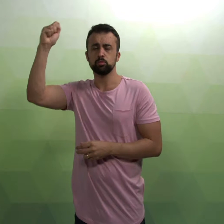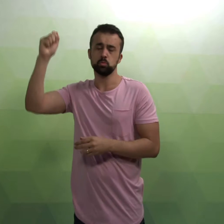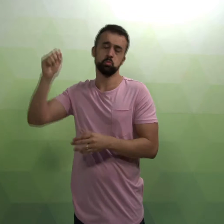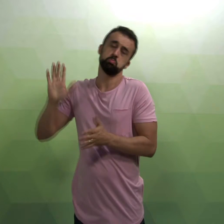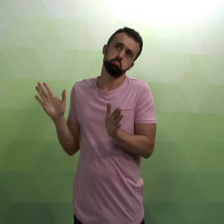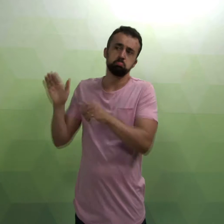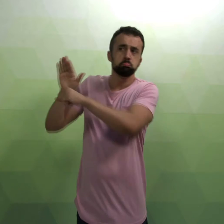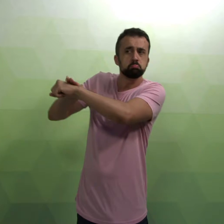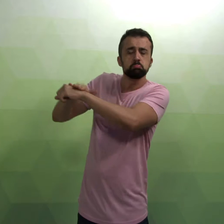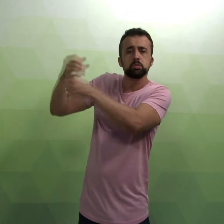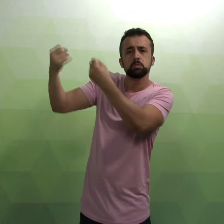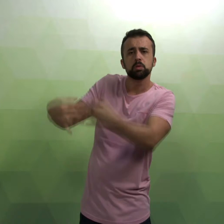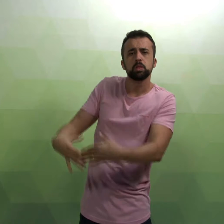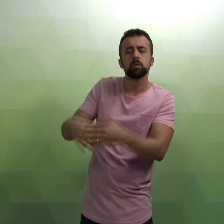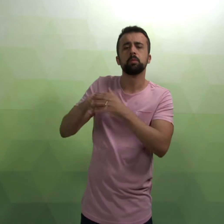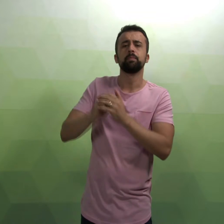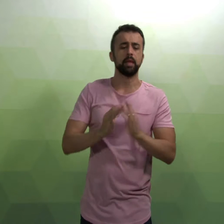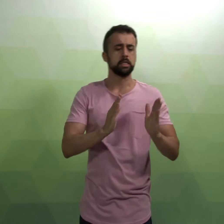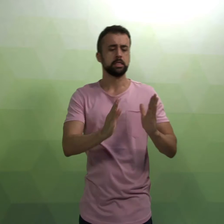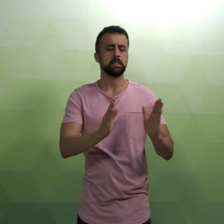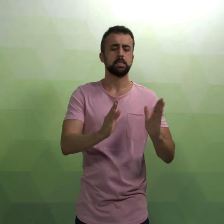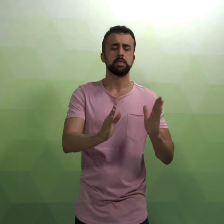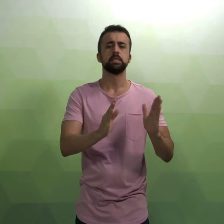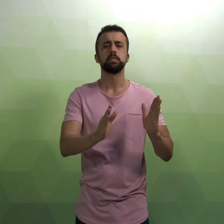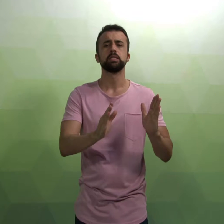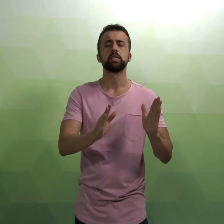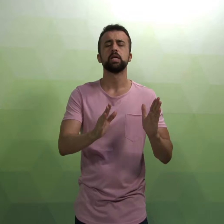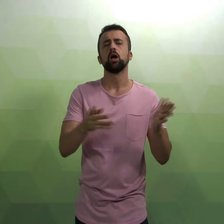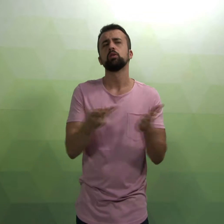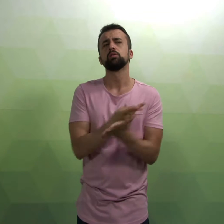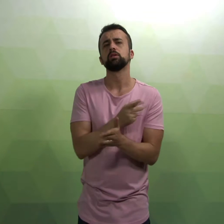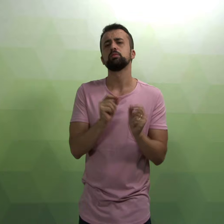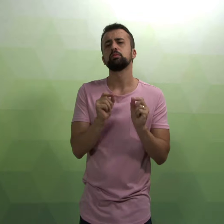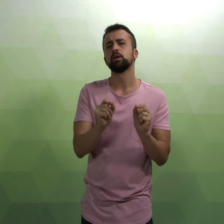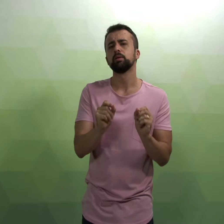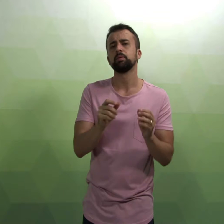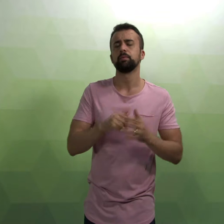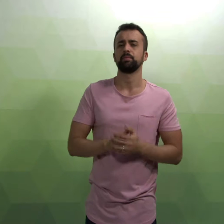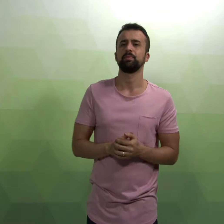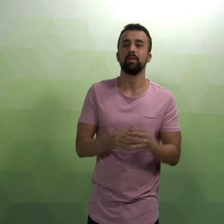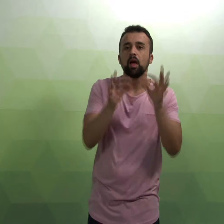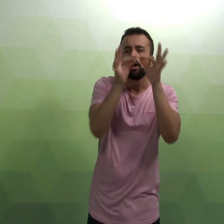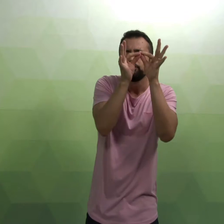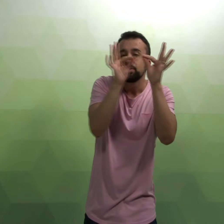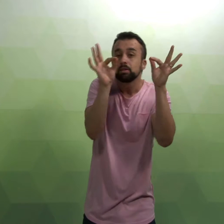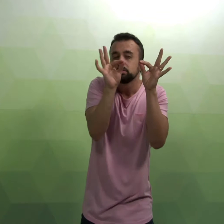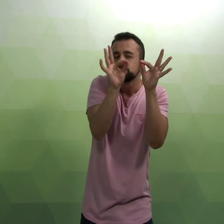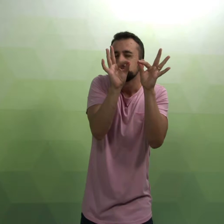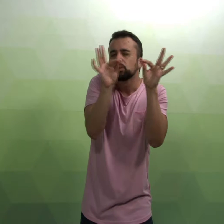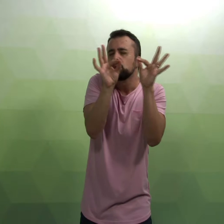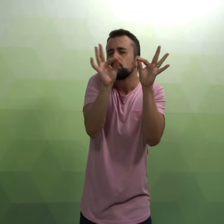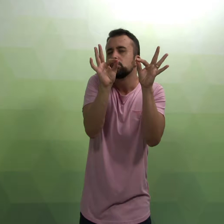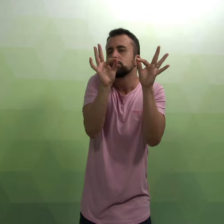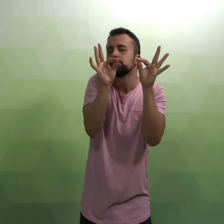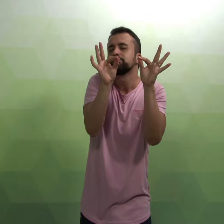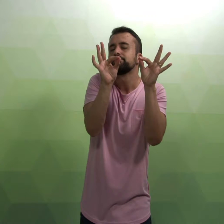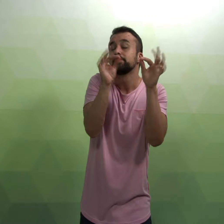Conforme as autoras, então, nesta fase há o acontecimento de